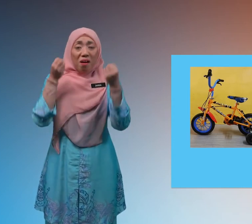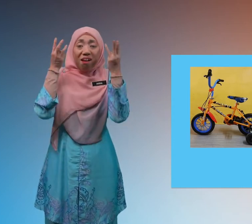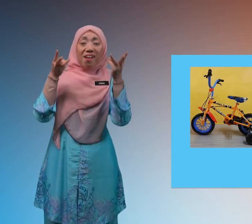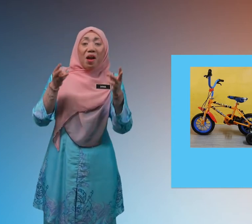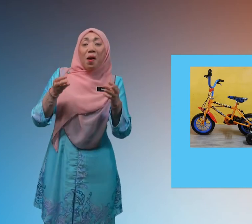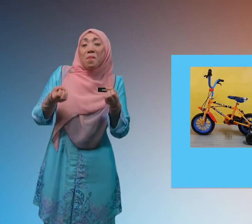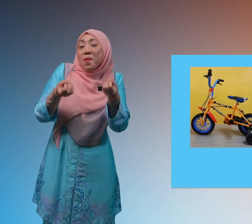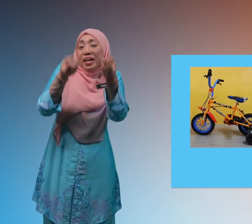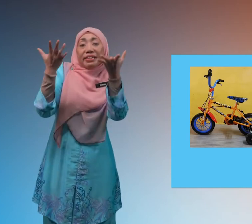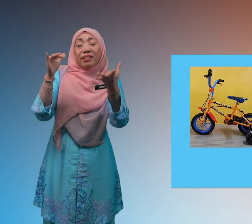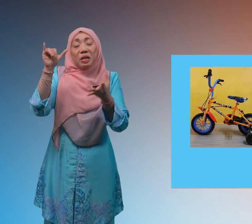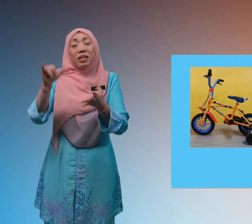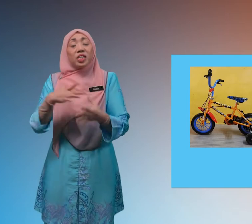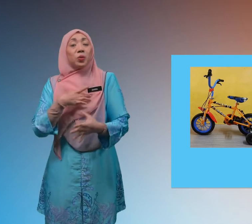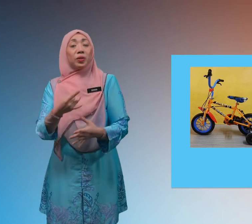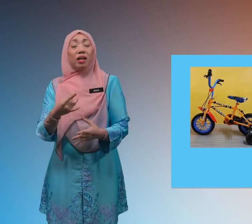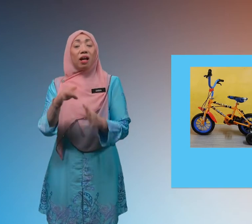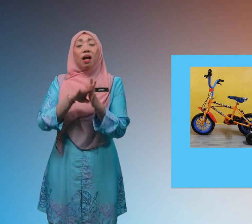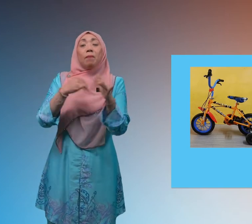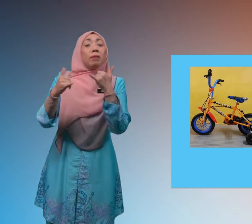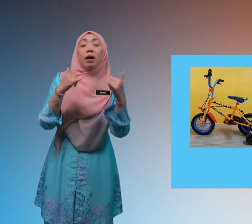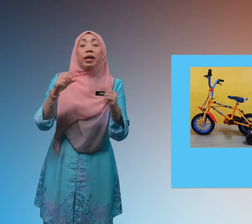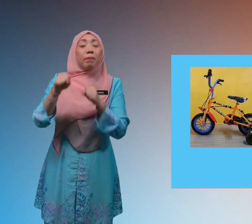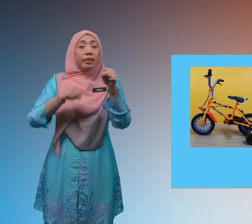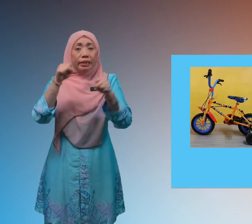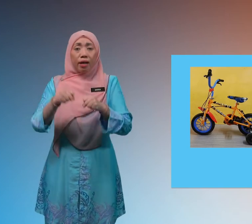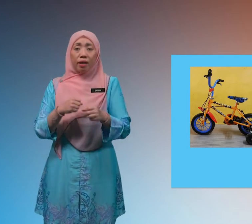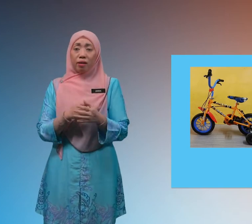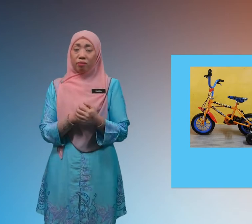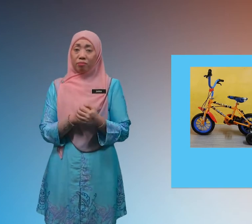Wah, ramainya yang suka bermain basikal.